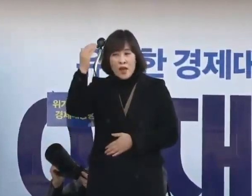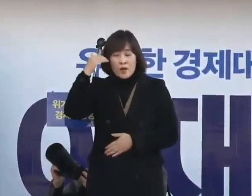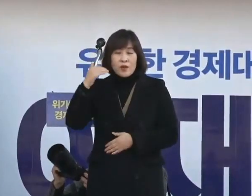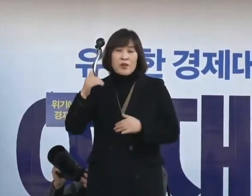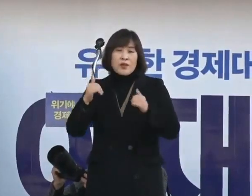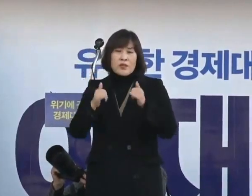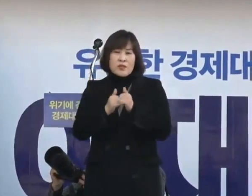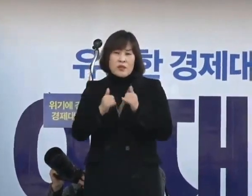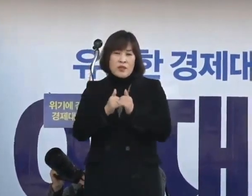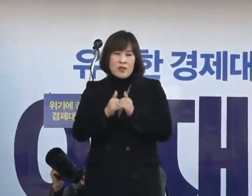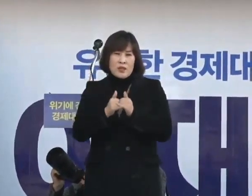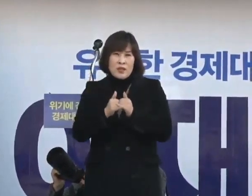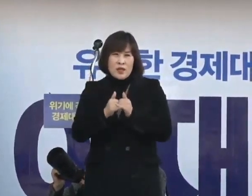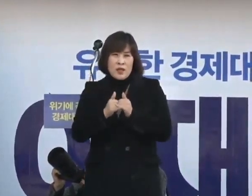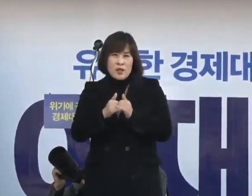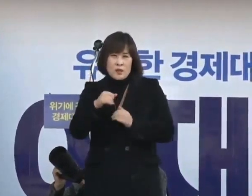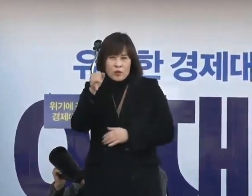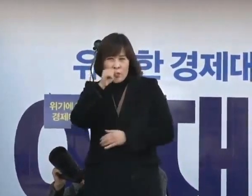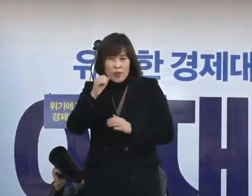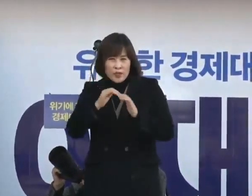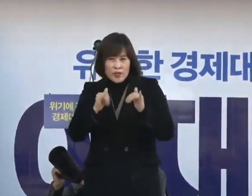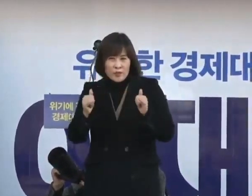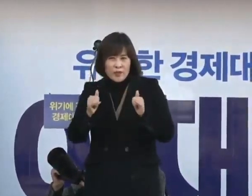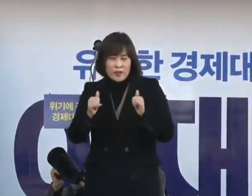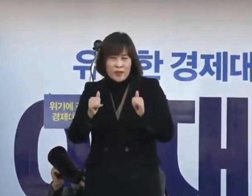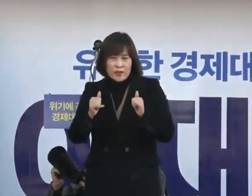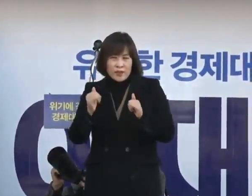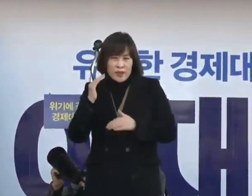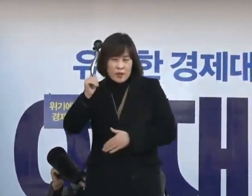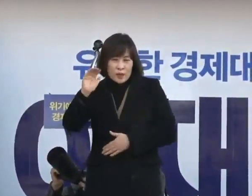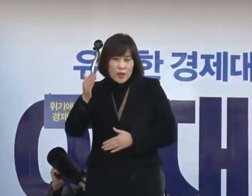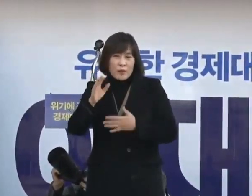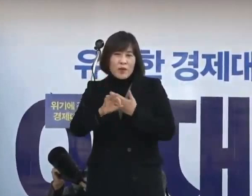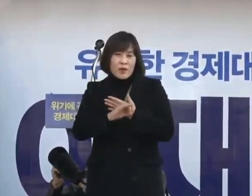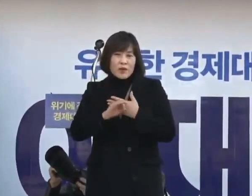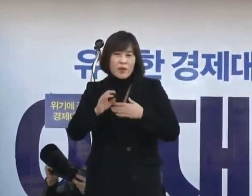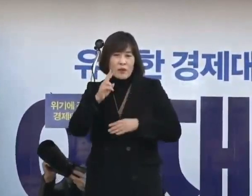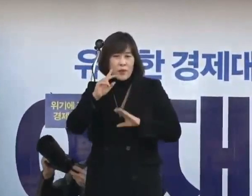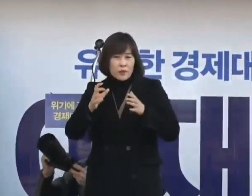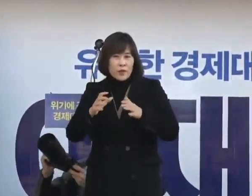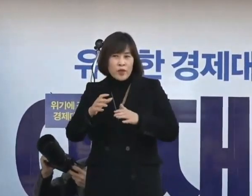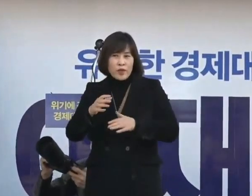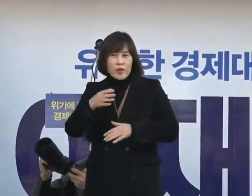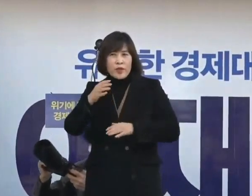한반도의 호전적인 정치 집단이 득세해서 미국의 국익에 위해를 가할 가능성이 있다,